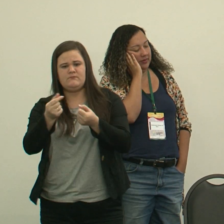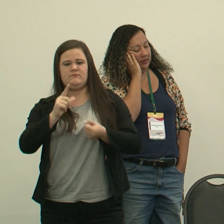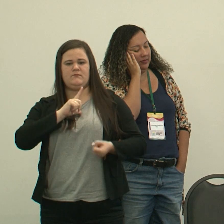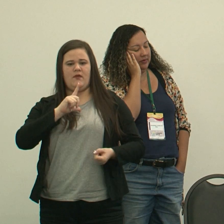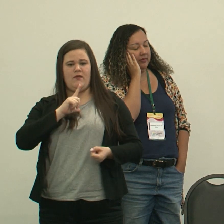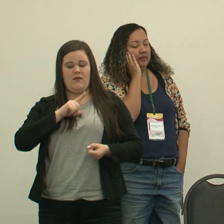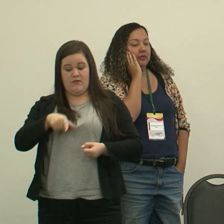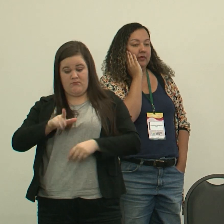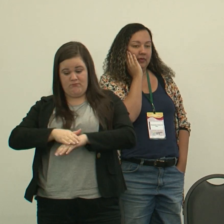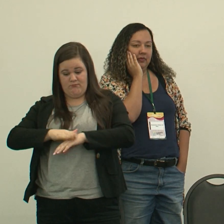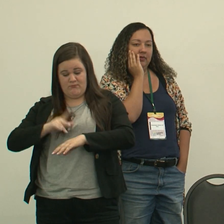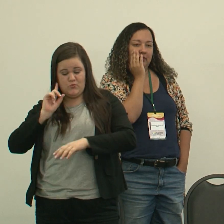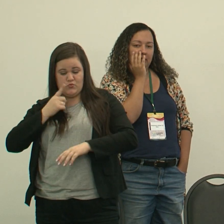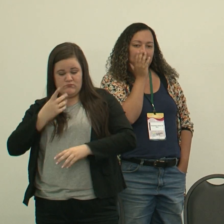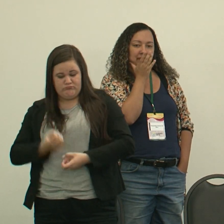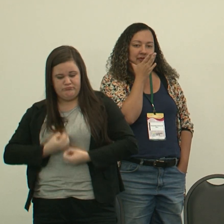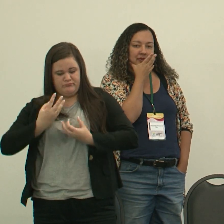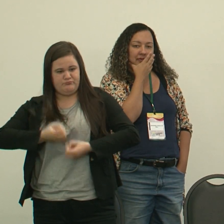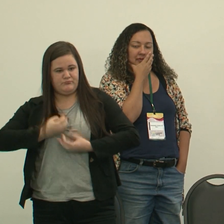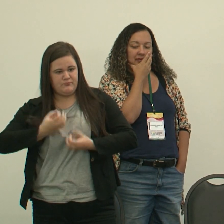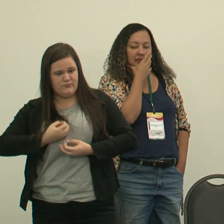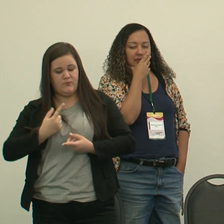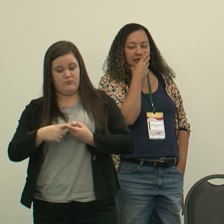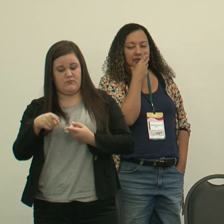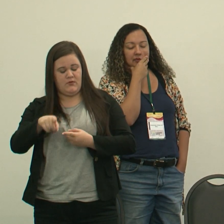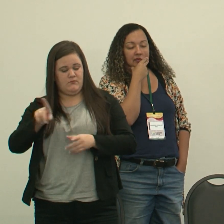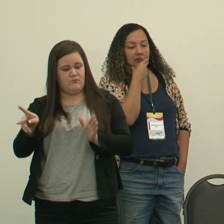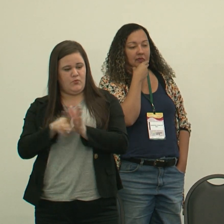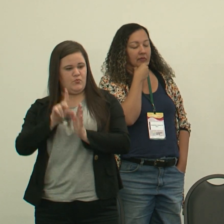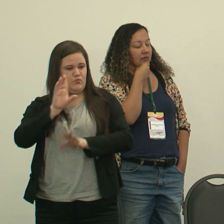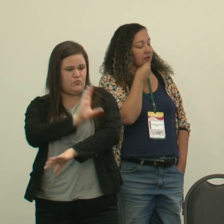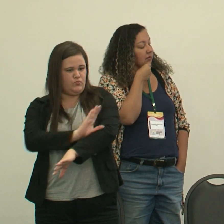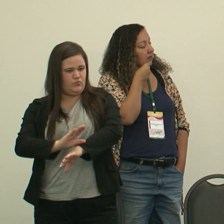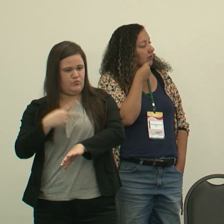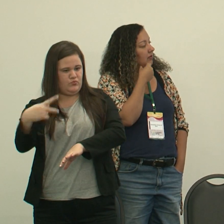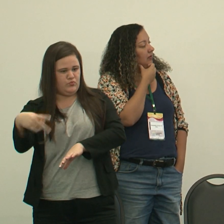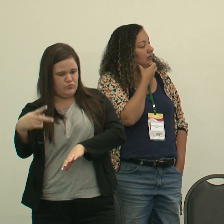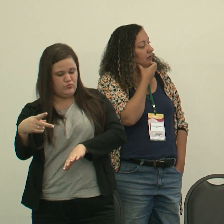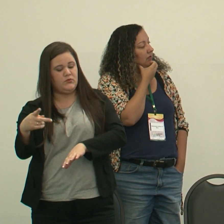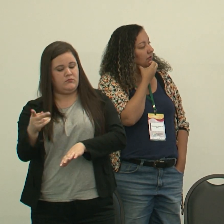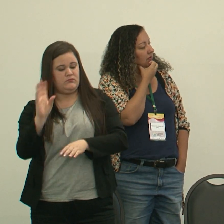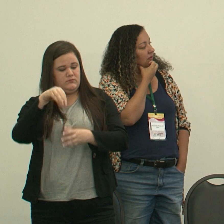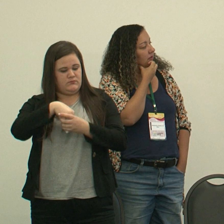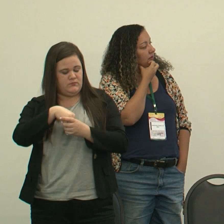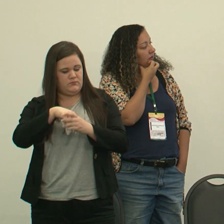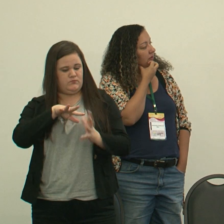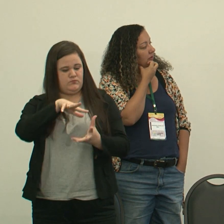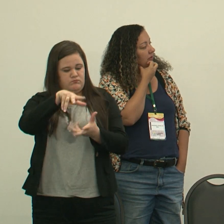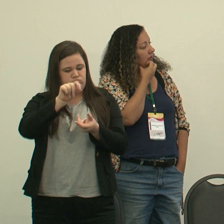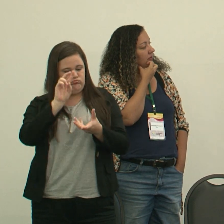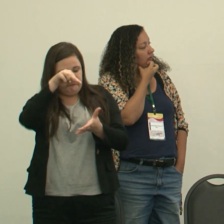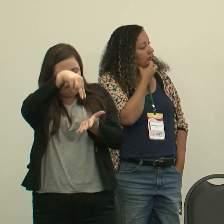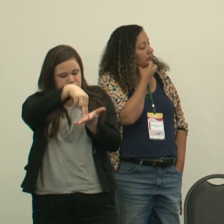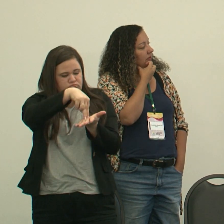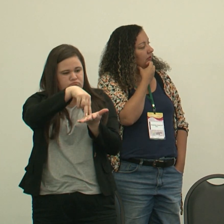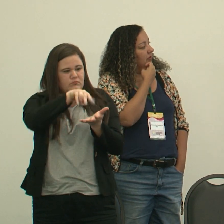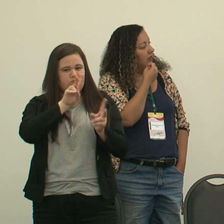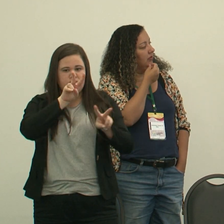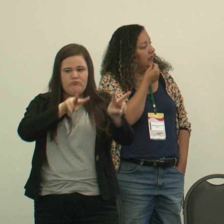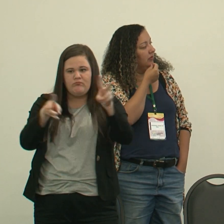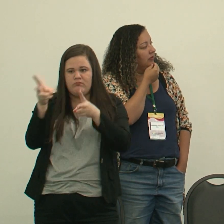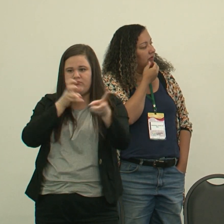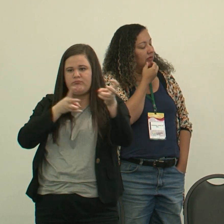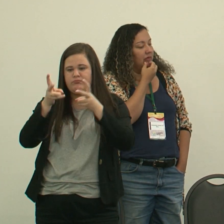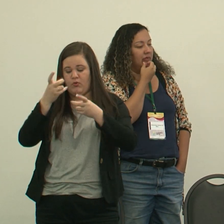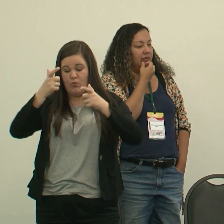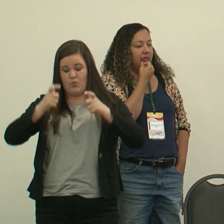próprio sujeito surdo, que ele trabalha com a própria cultura dele, com o próprio estar dele no mundo, como a Alessandra falou, o lugar dele de fala,